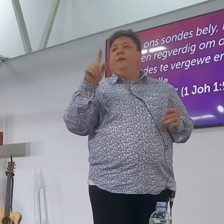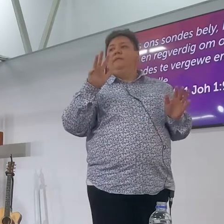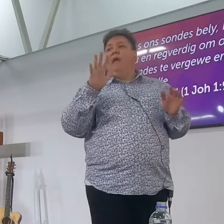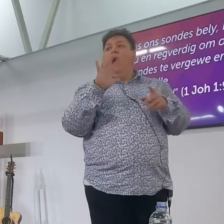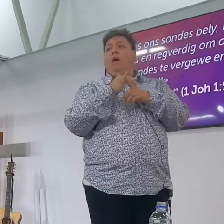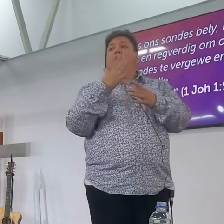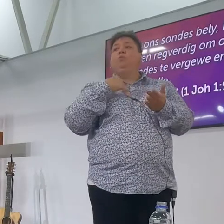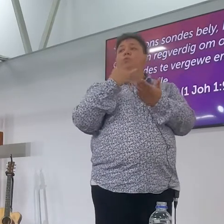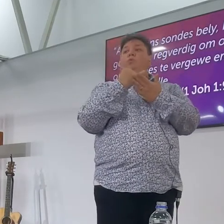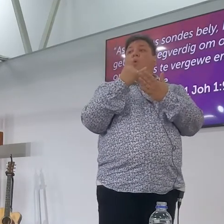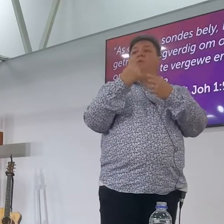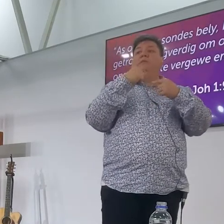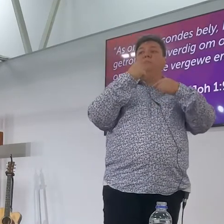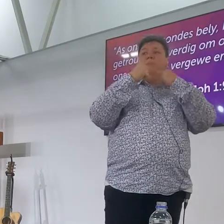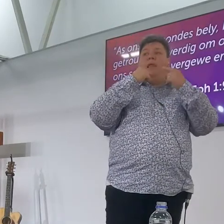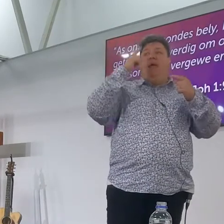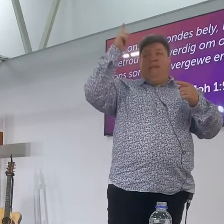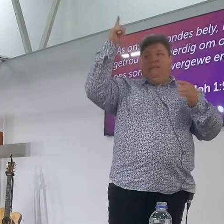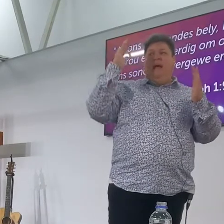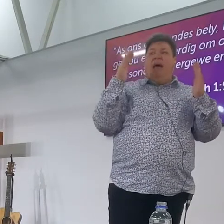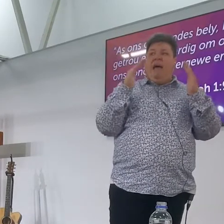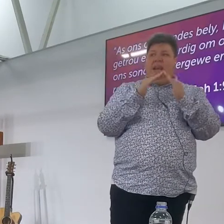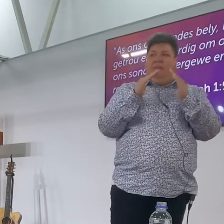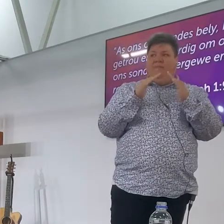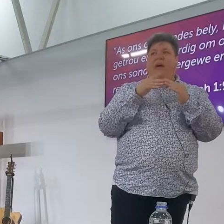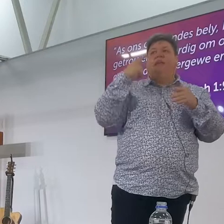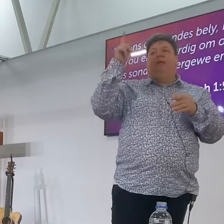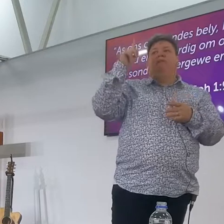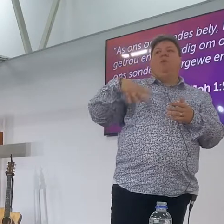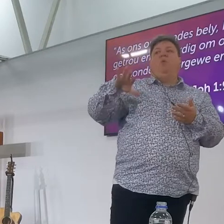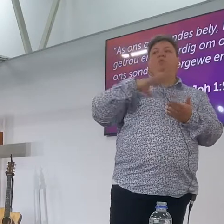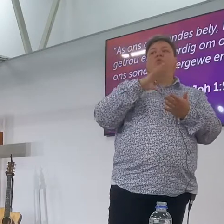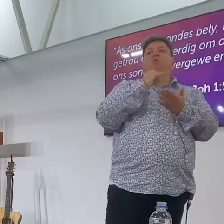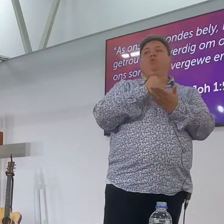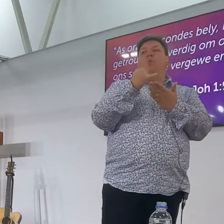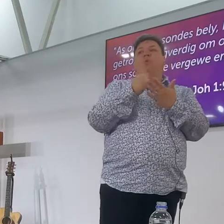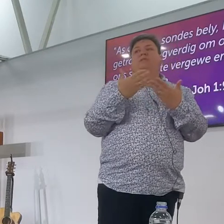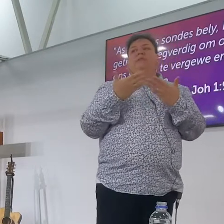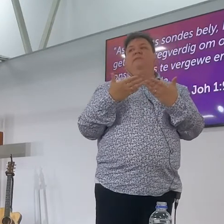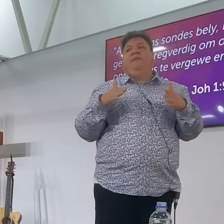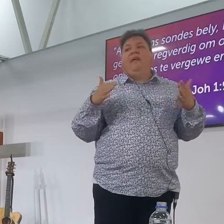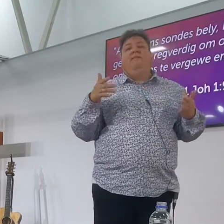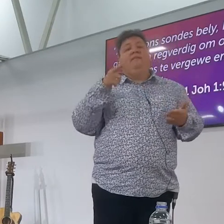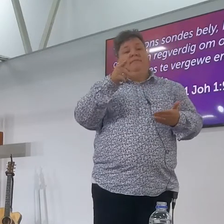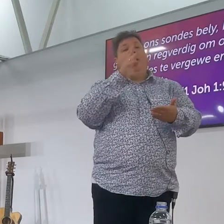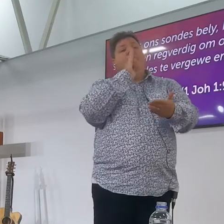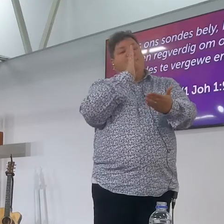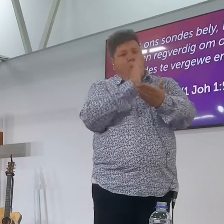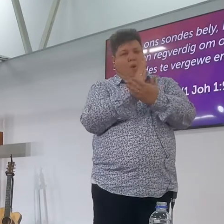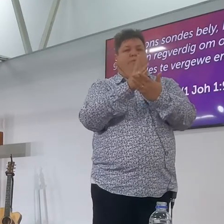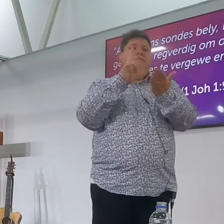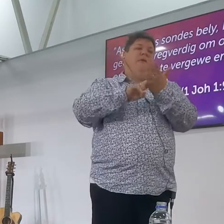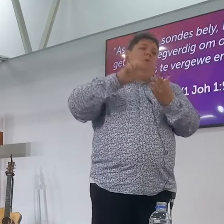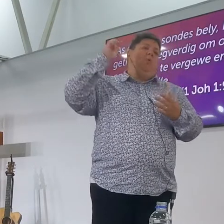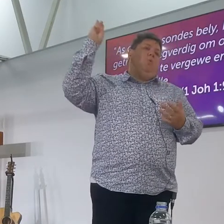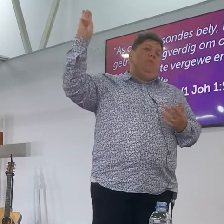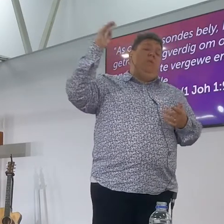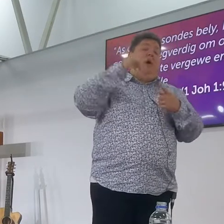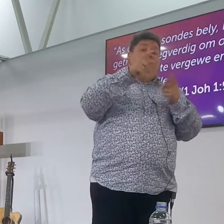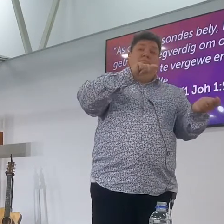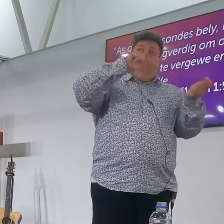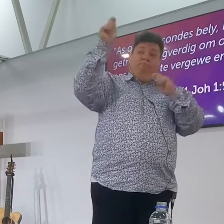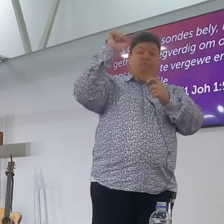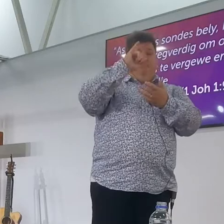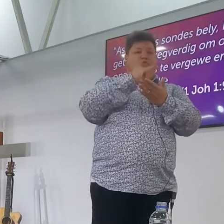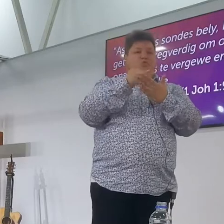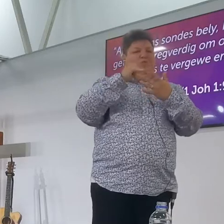getrou en regverdig om ons sondes te vergewe en te reinig van alle ongeregtigheid. Dis 'n belofte wat ons kry in die skrif. As ek en jy ons sondes voor die Here bring, hy